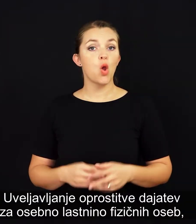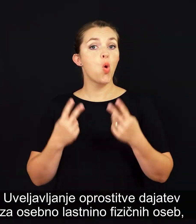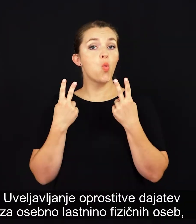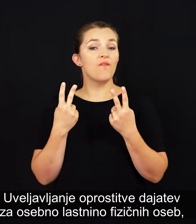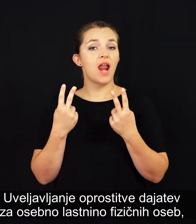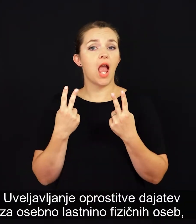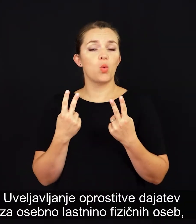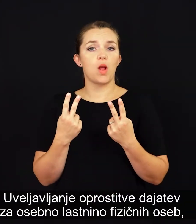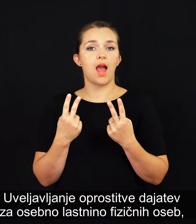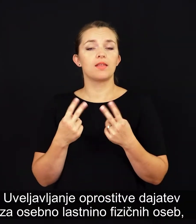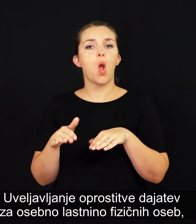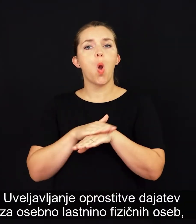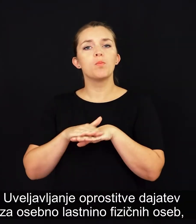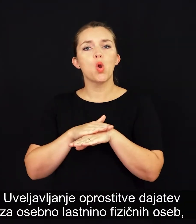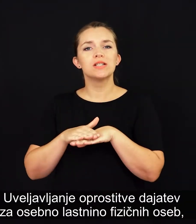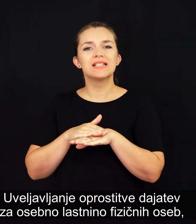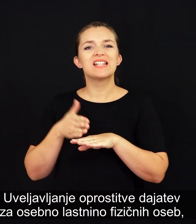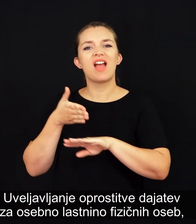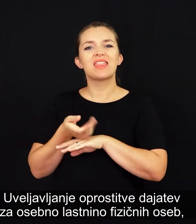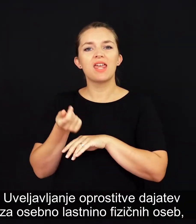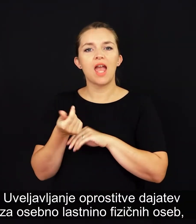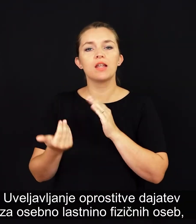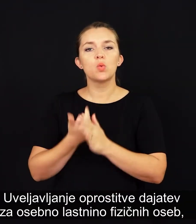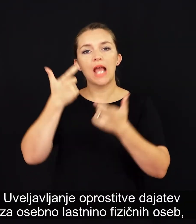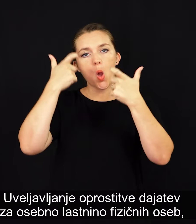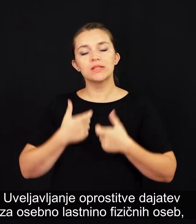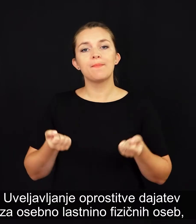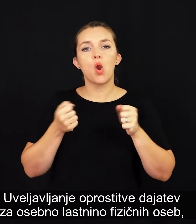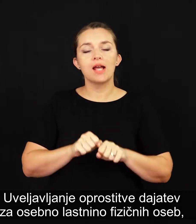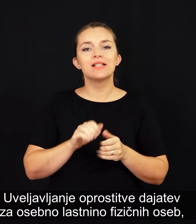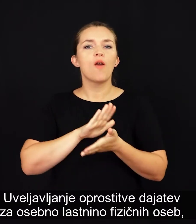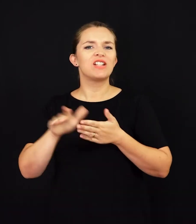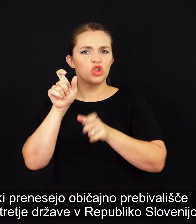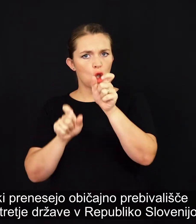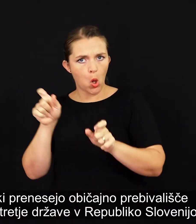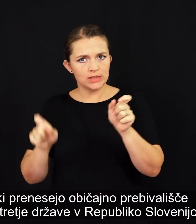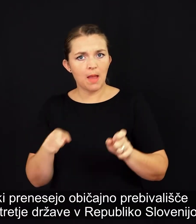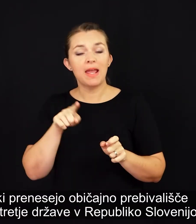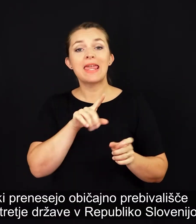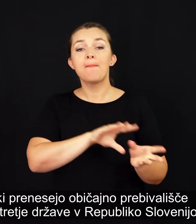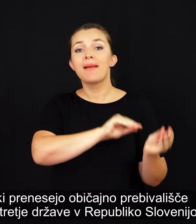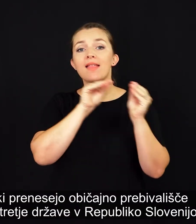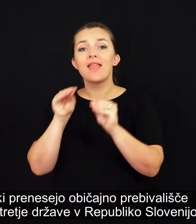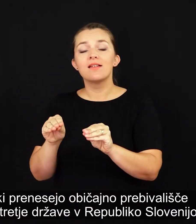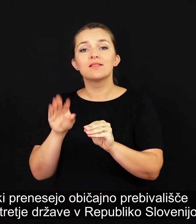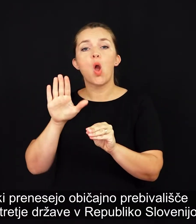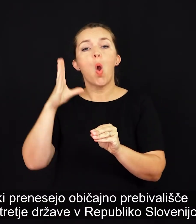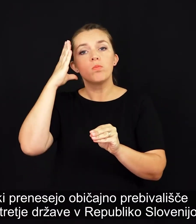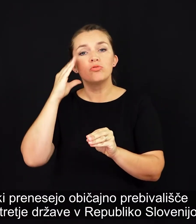Uveljavljanje oprostitve dajatev za osebno lastnino fizičnih oseb, ki prenesejo običajno prebivališče iz